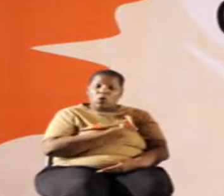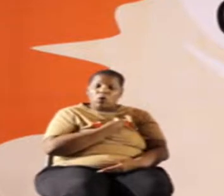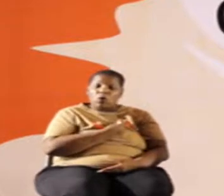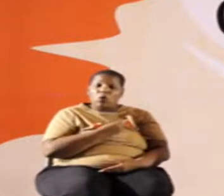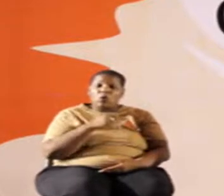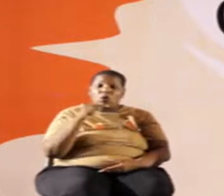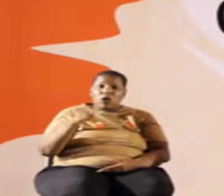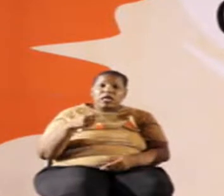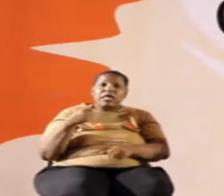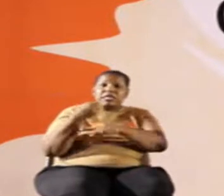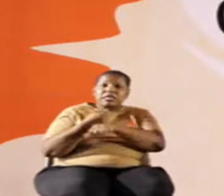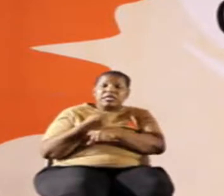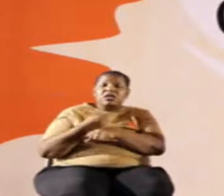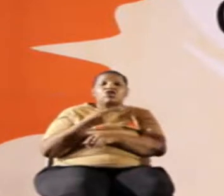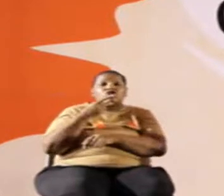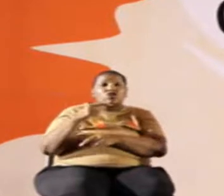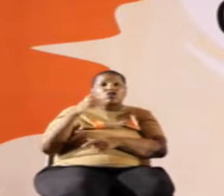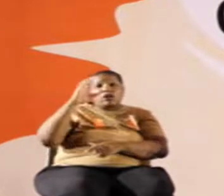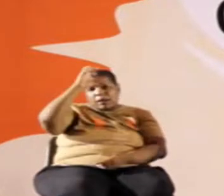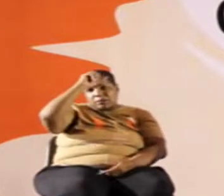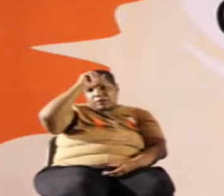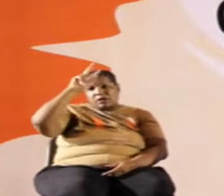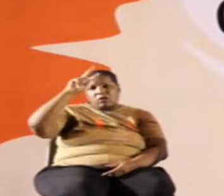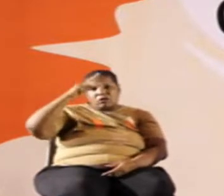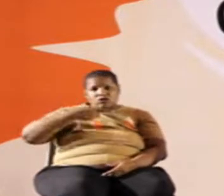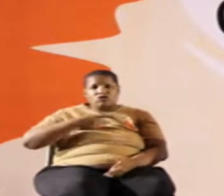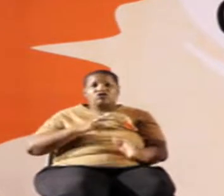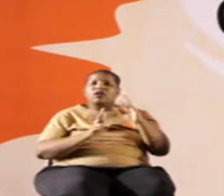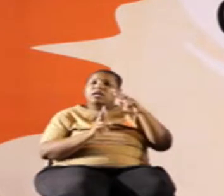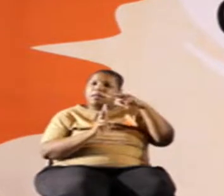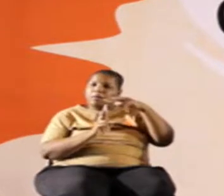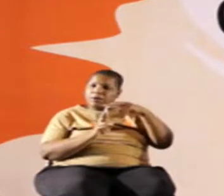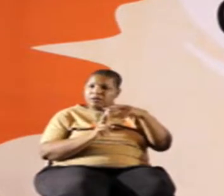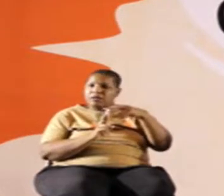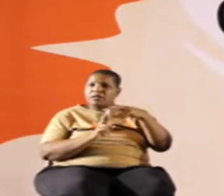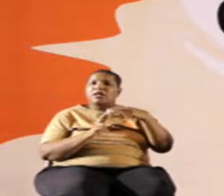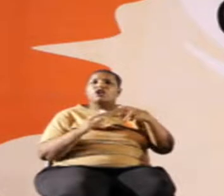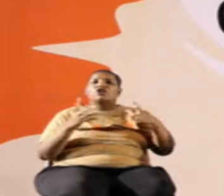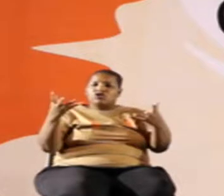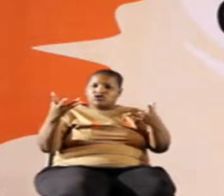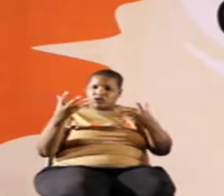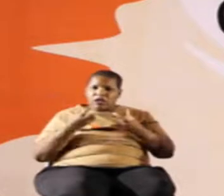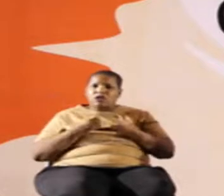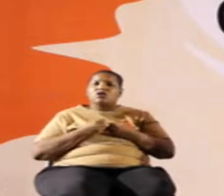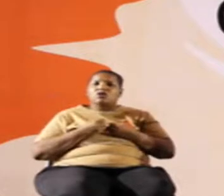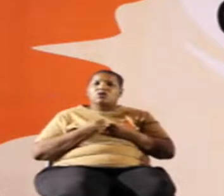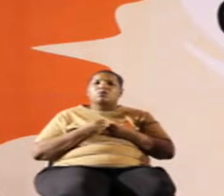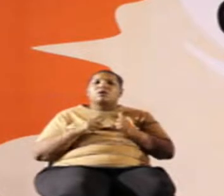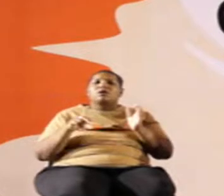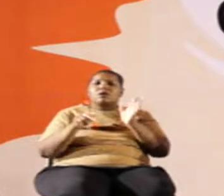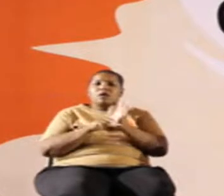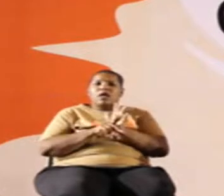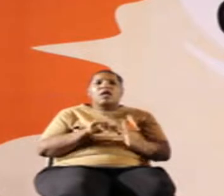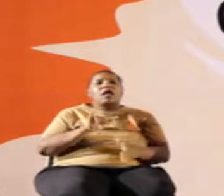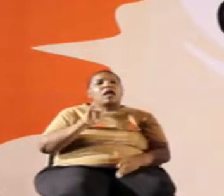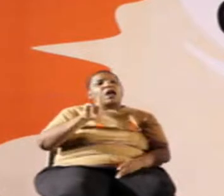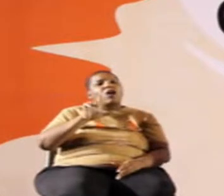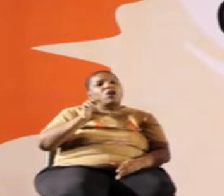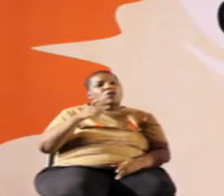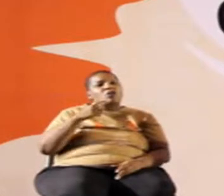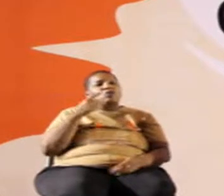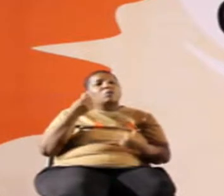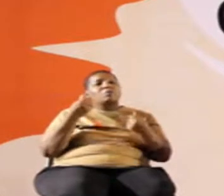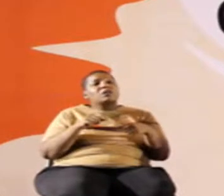seja aquilo que a gente aprendeu a ser, que a gente represente, que a gente assuma o legado das Yalodês e possa fazer o que é